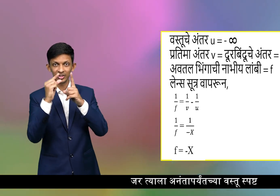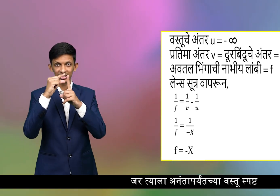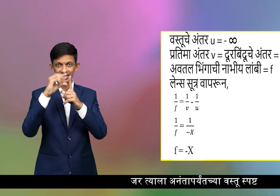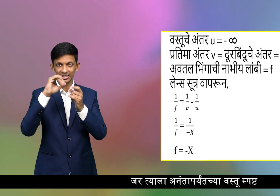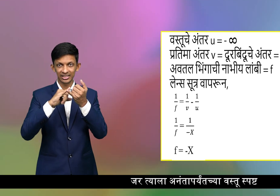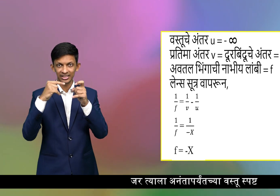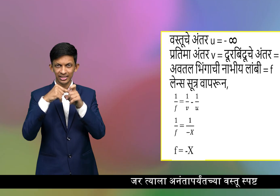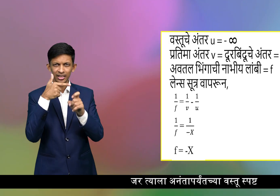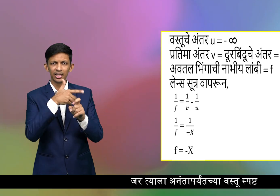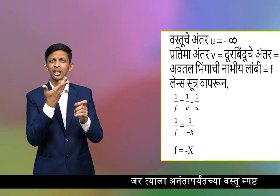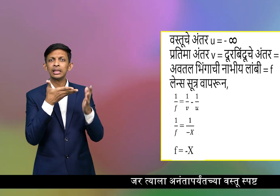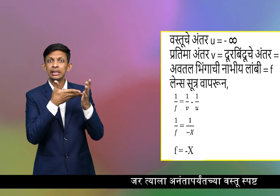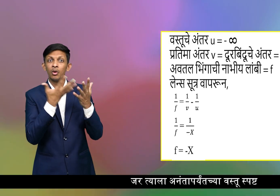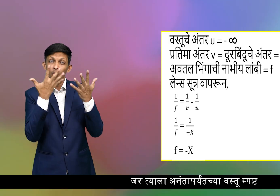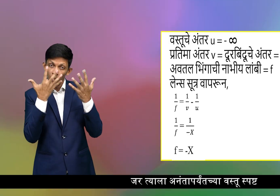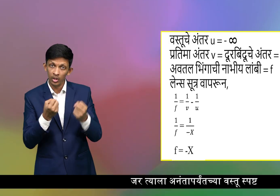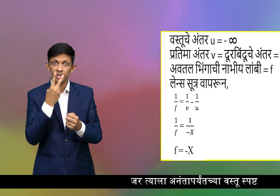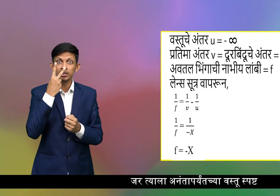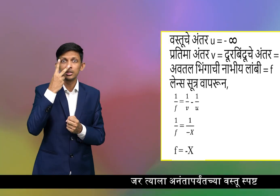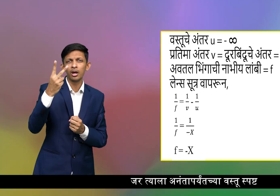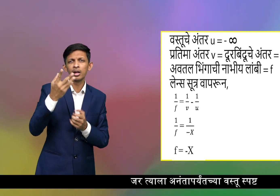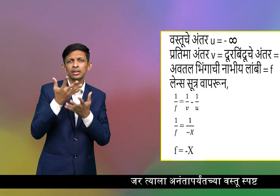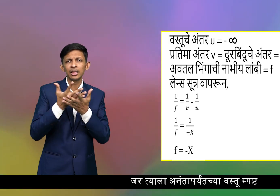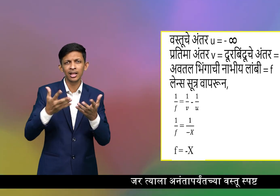जर त्याला अनंतापर्यंतच्या वस्तू स्पष्ट